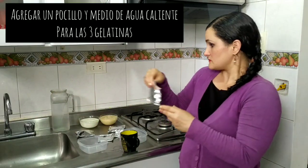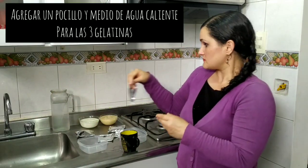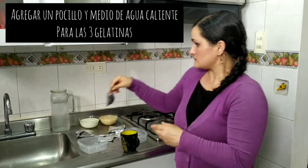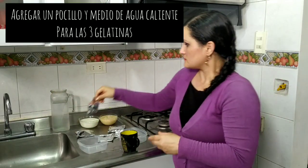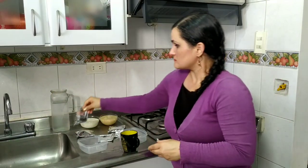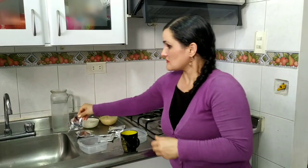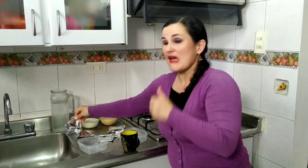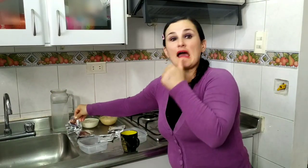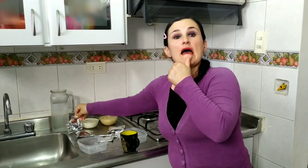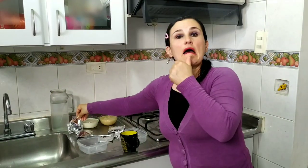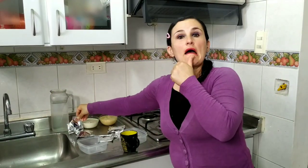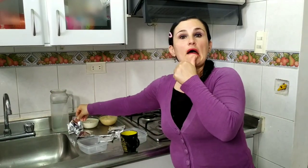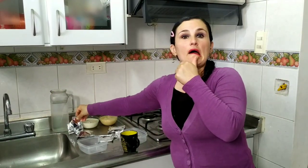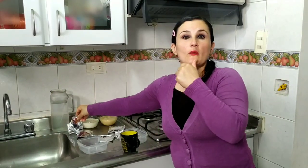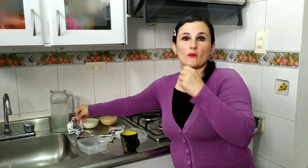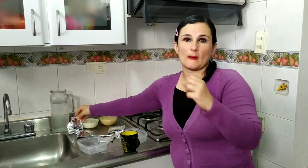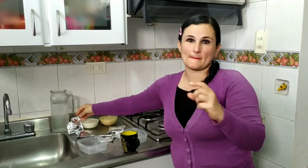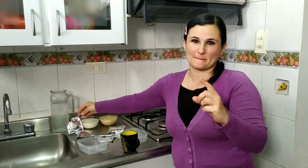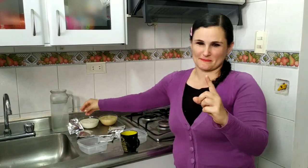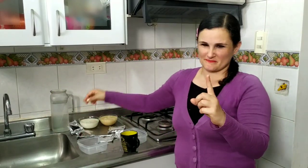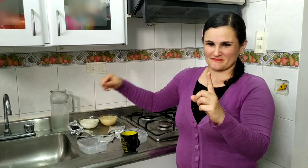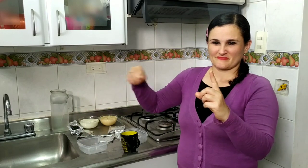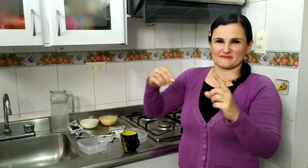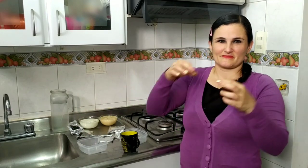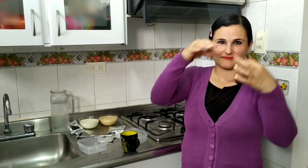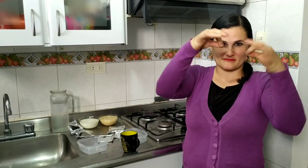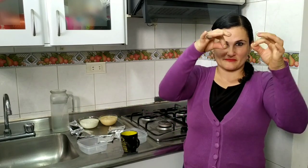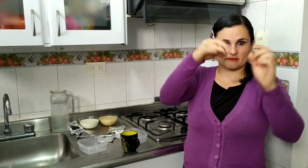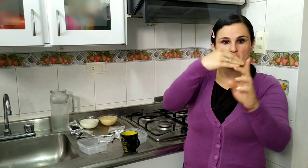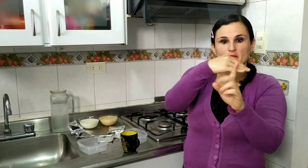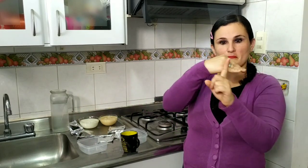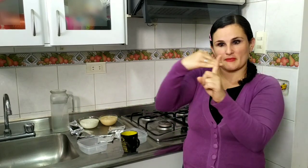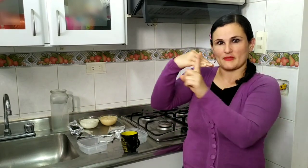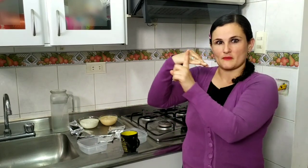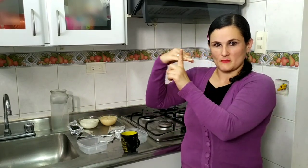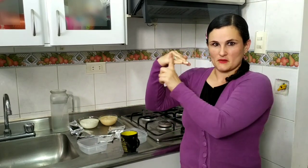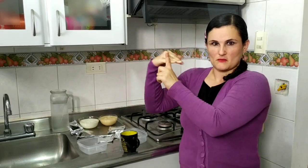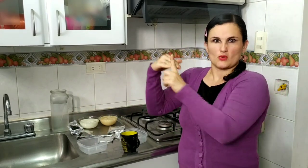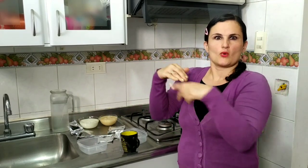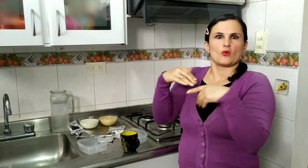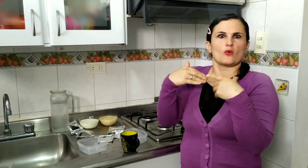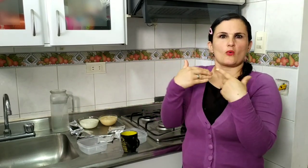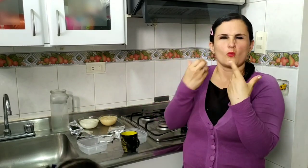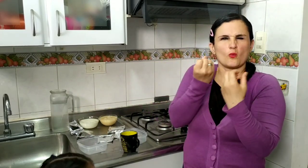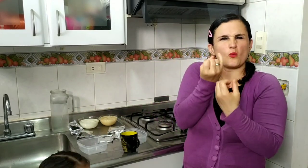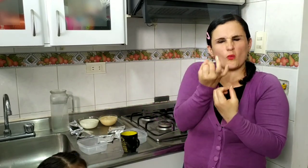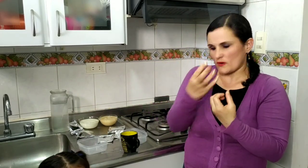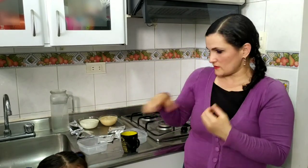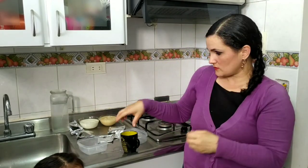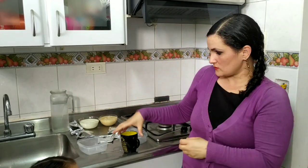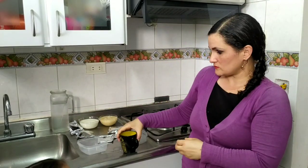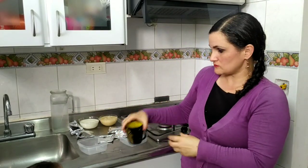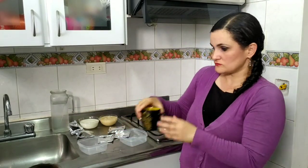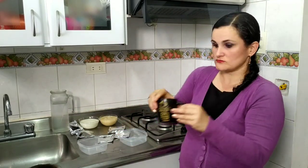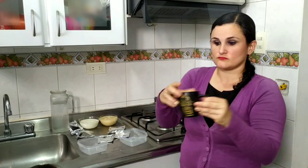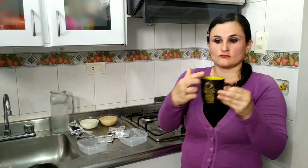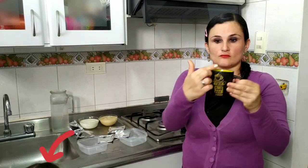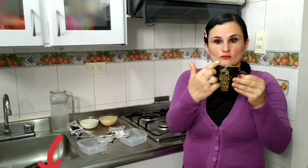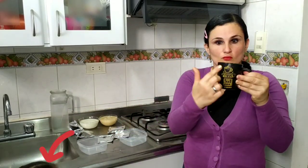Vamos a empezar añadiendo el agua. Como son tres gelatinas, entonces